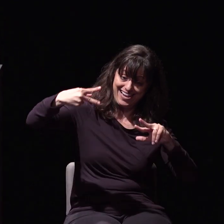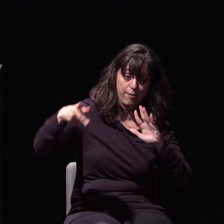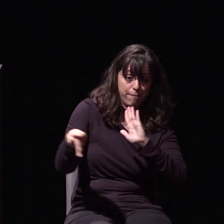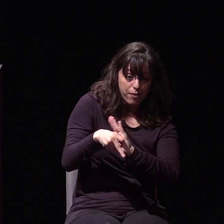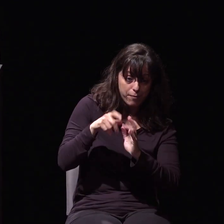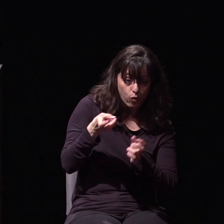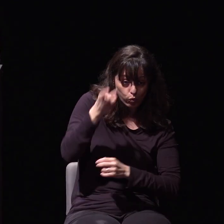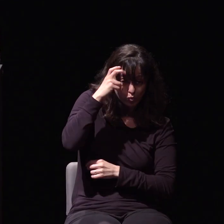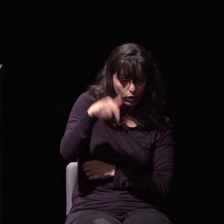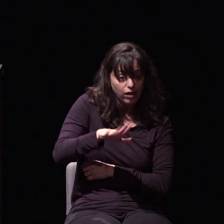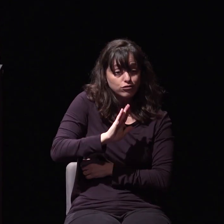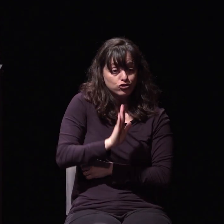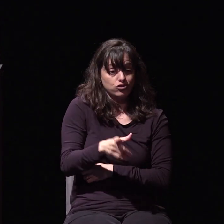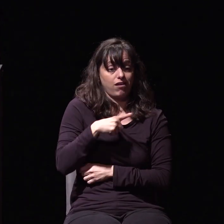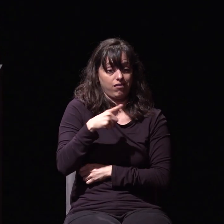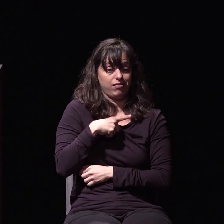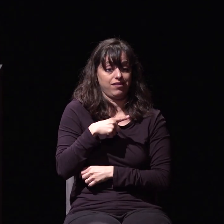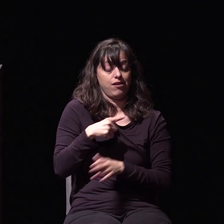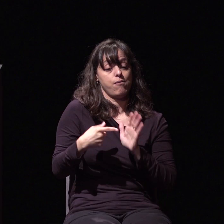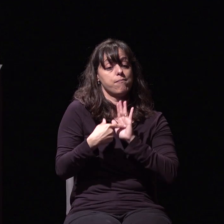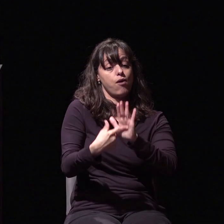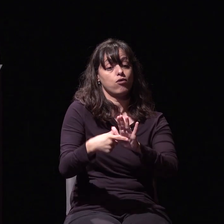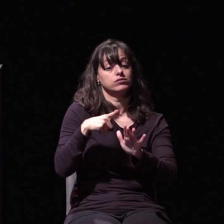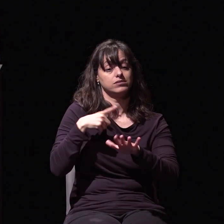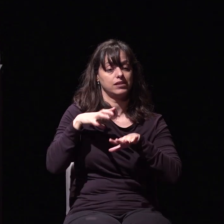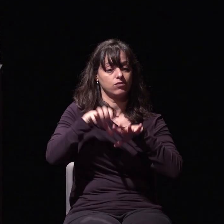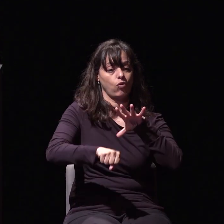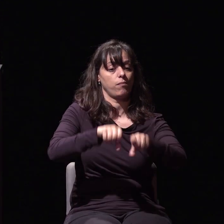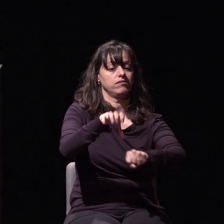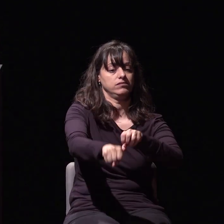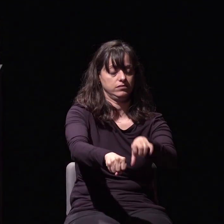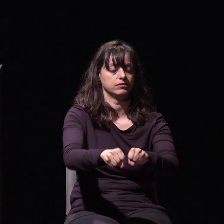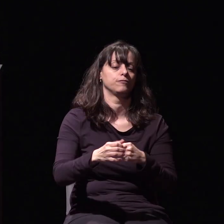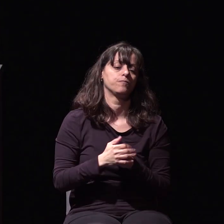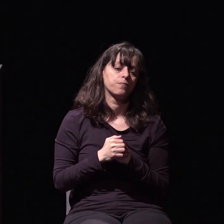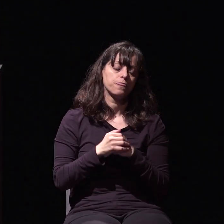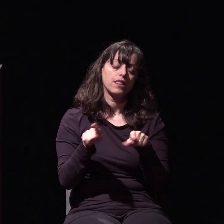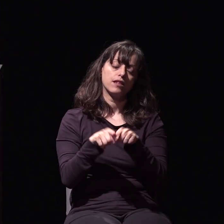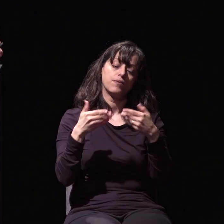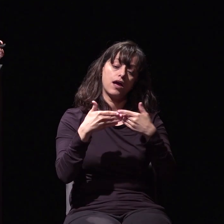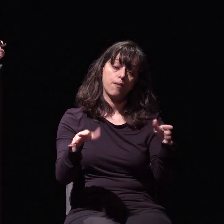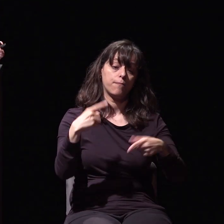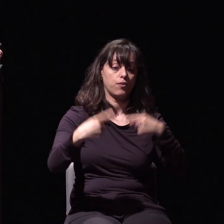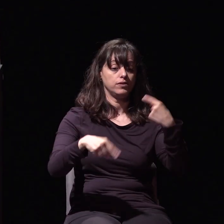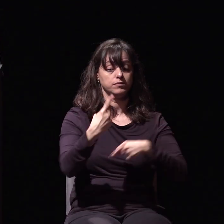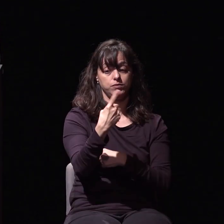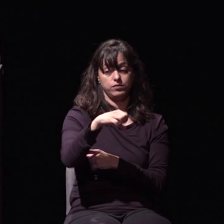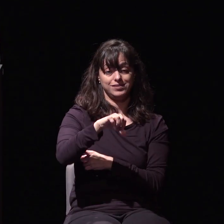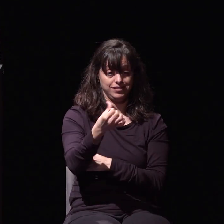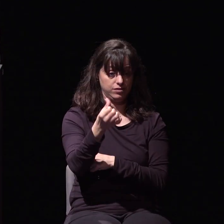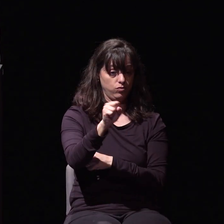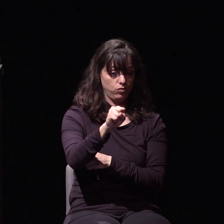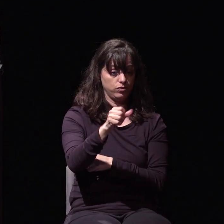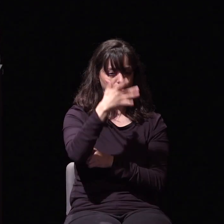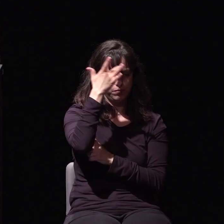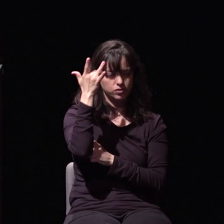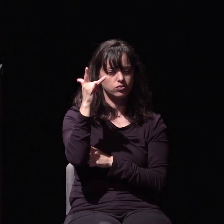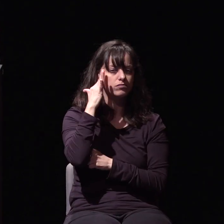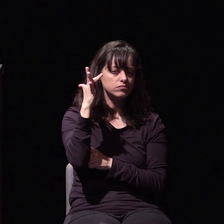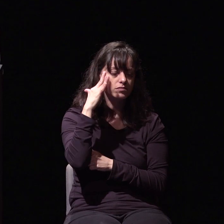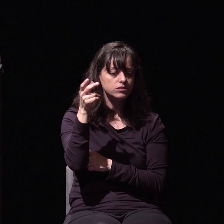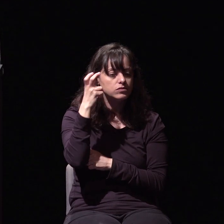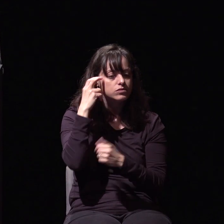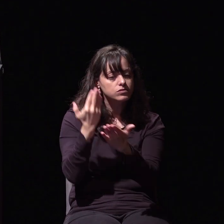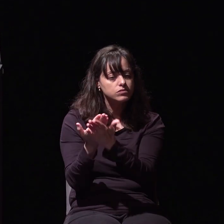nosso atraso, bases deste sistema de dominação. Com a abertura política em 78, muitos intelectuais se desiludiram